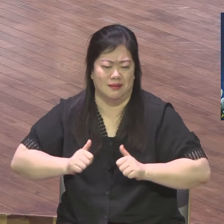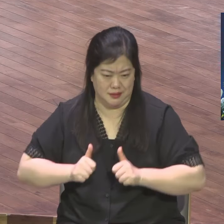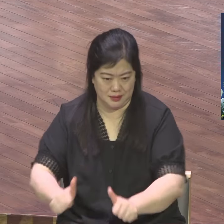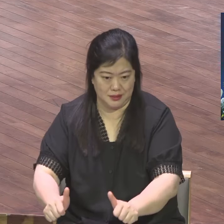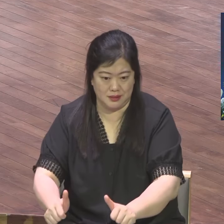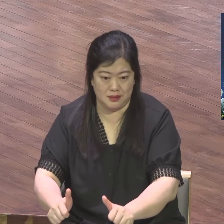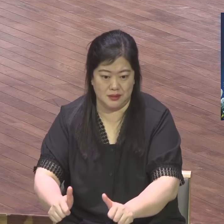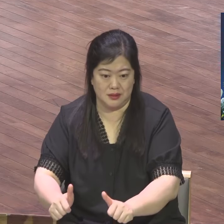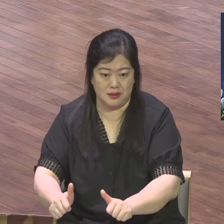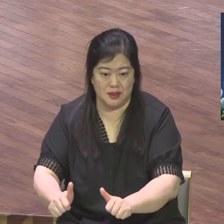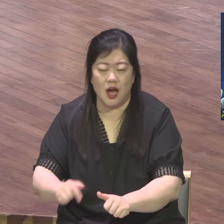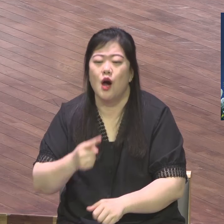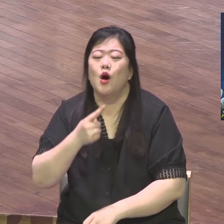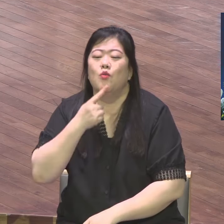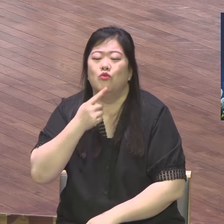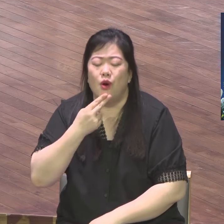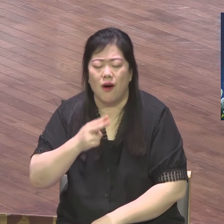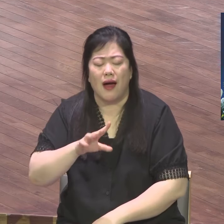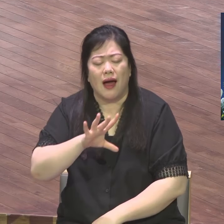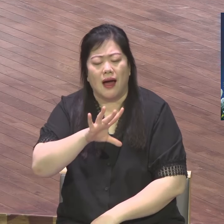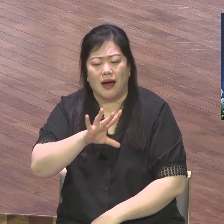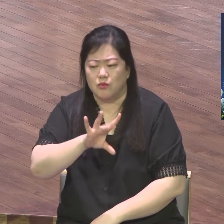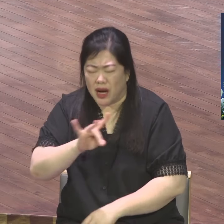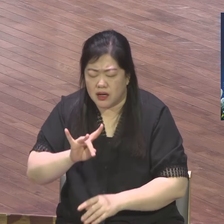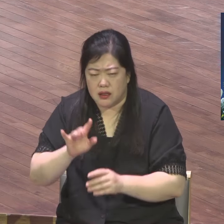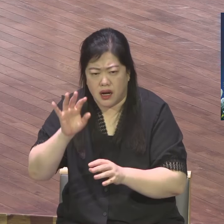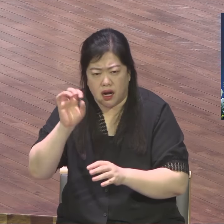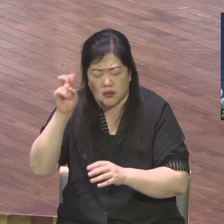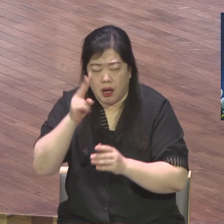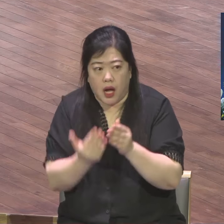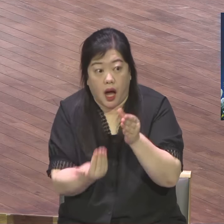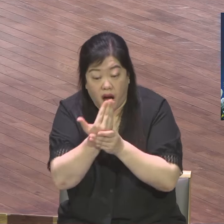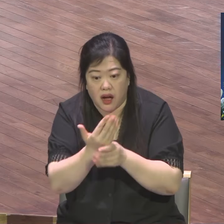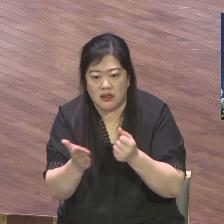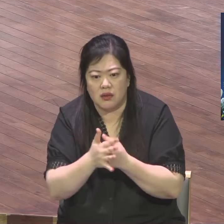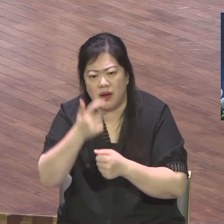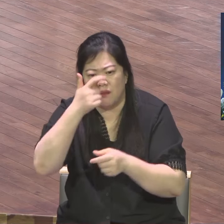여러분이 뭐, 개인적으로 집에서 기도하다가도 받을 수 있겠지만은,